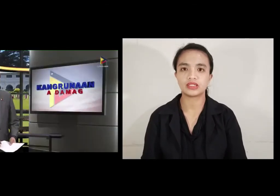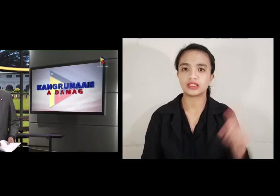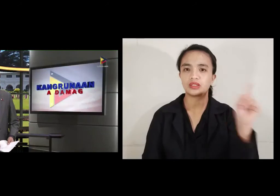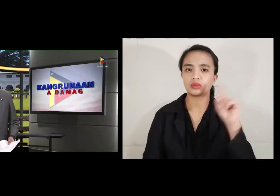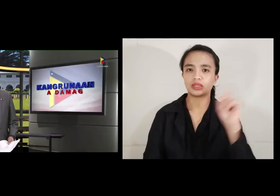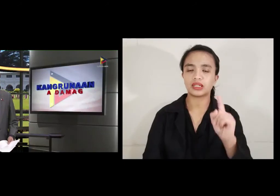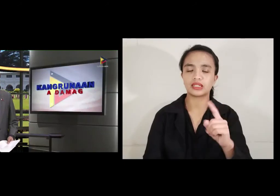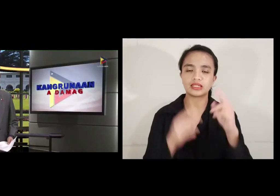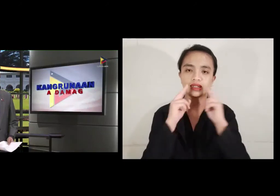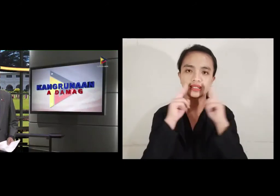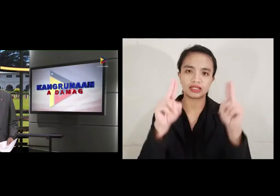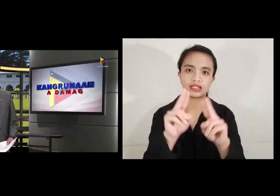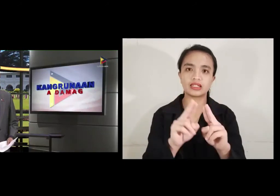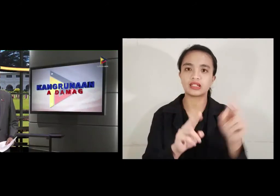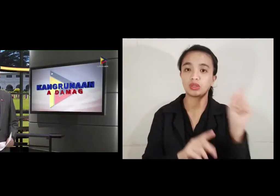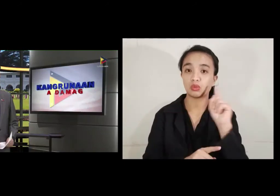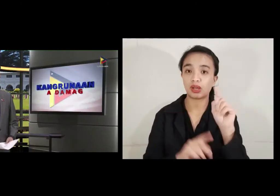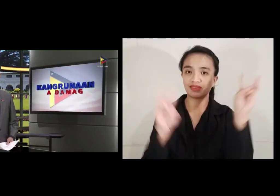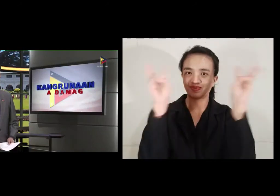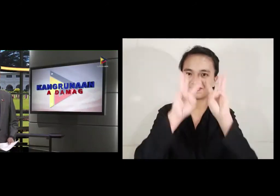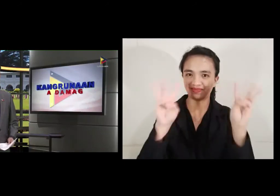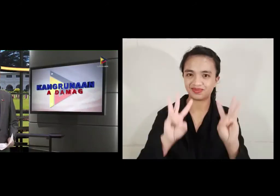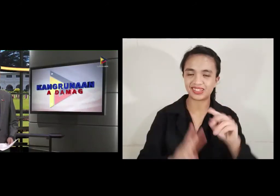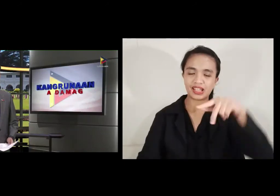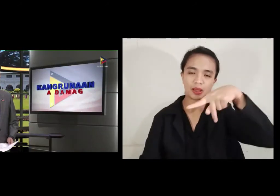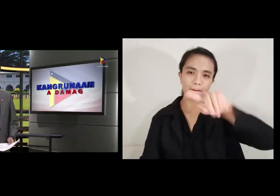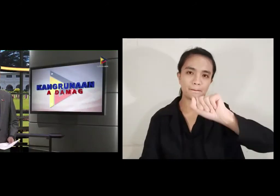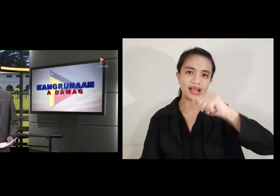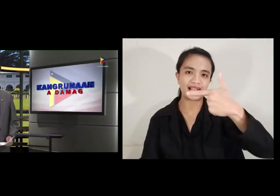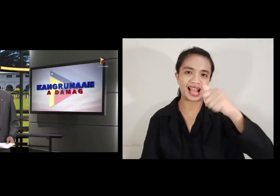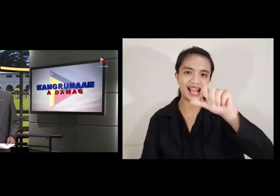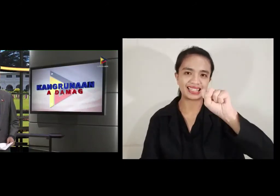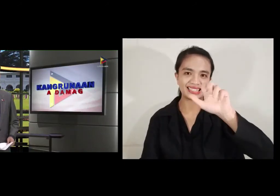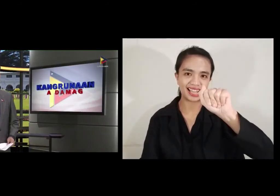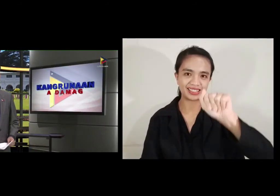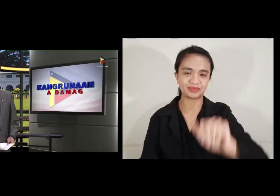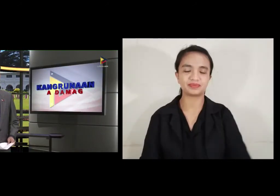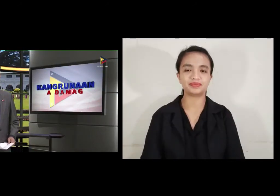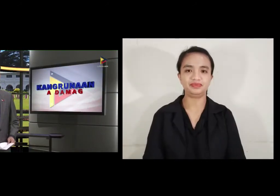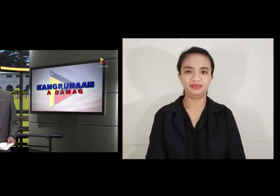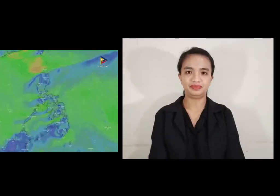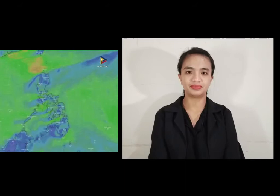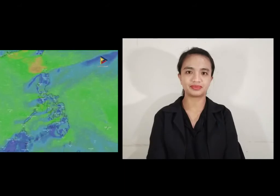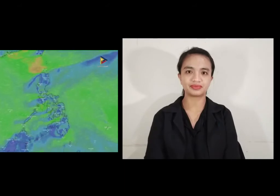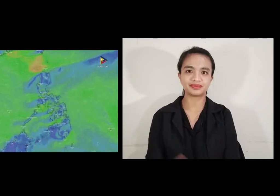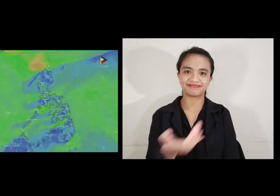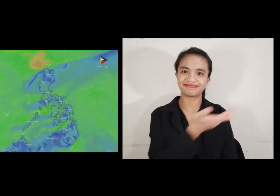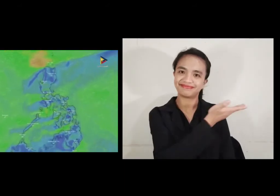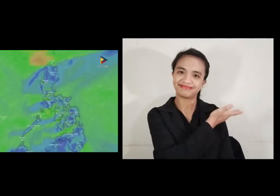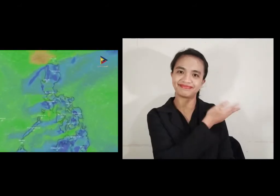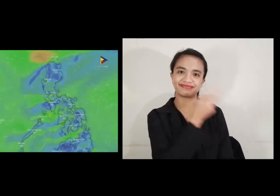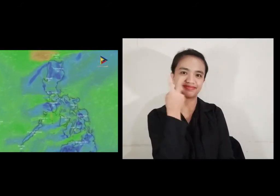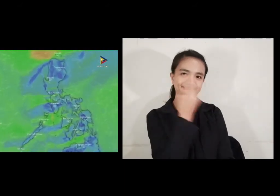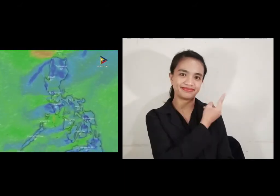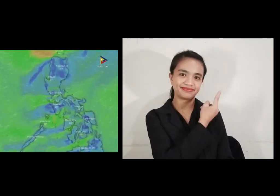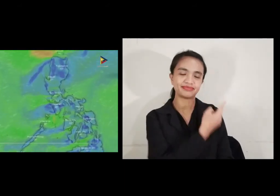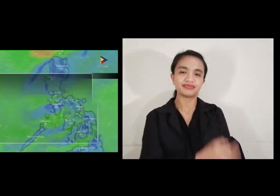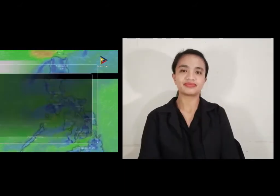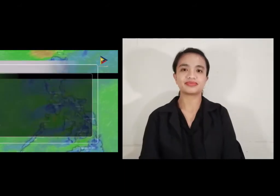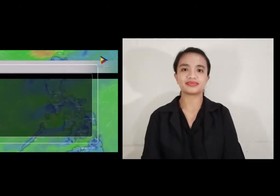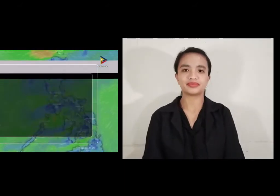Bueno, pakabuklan, ititawag ito matren ti sasadan ti panawen manipod iti pag-asa.